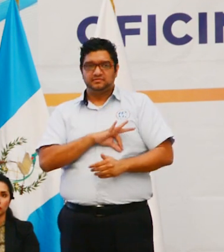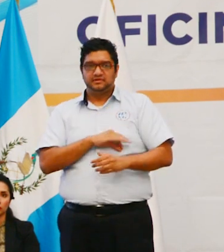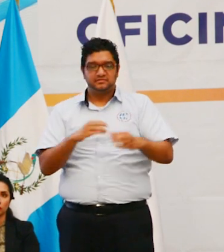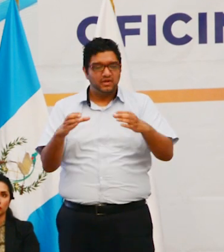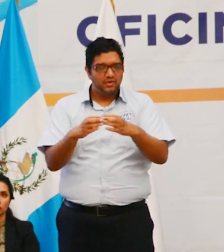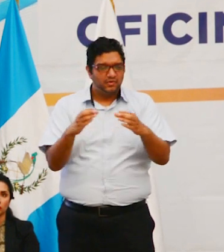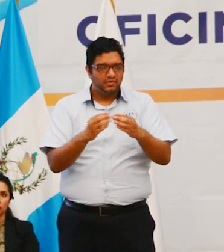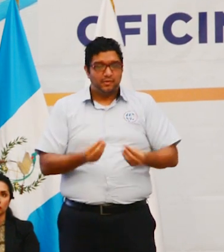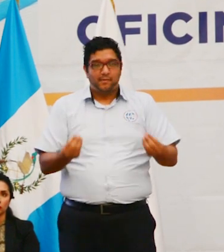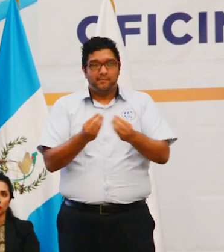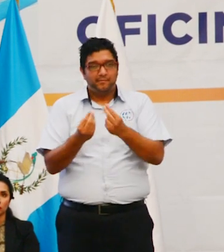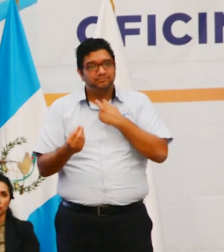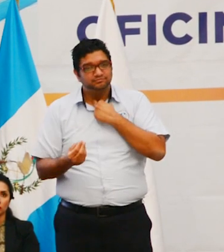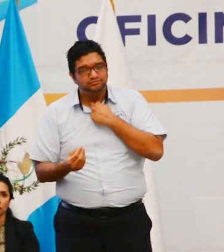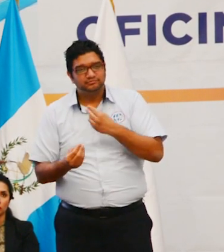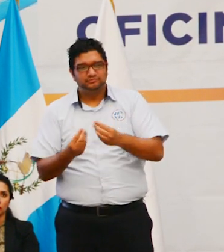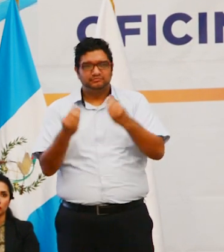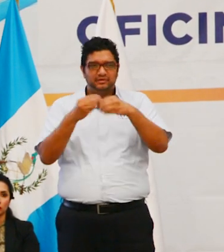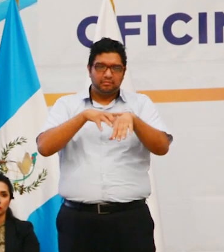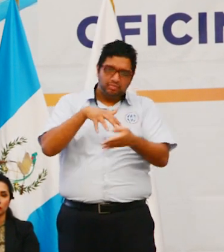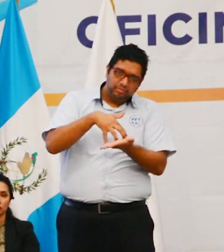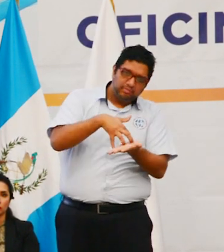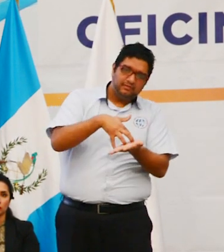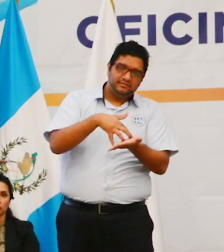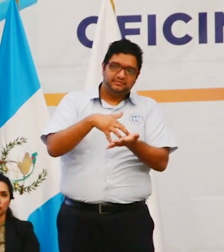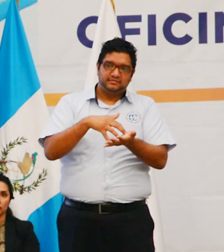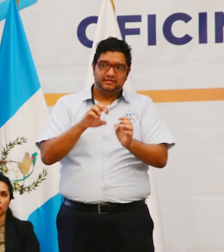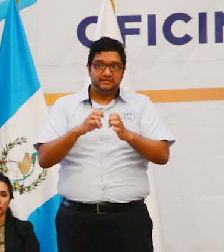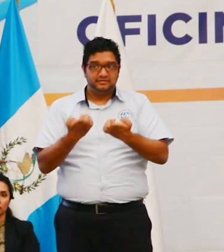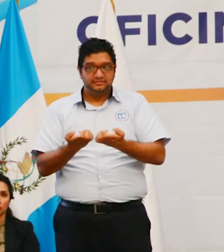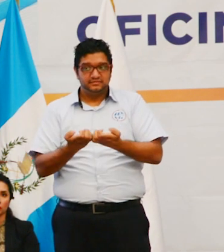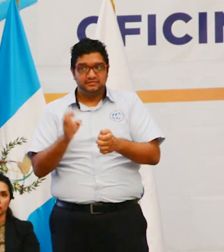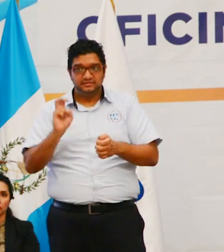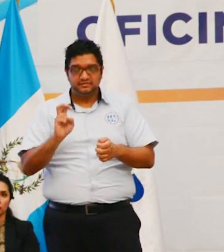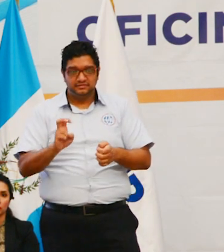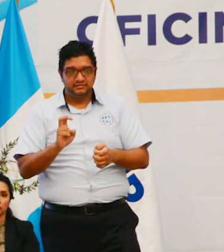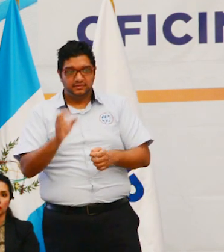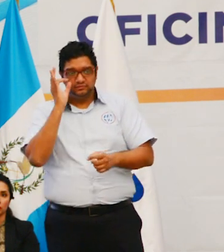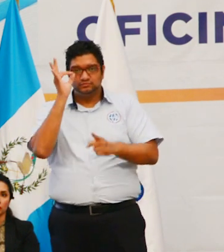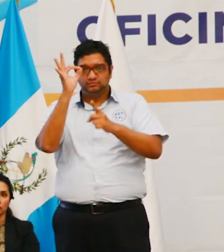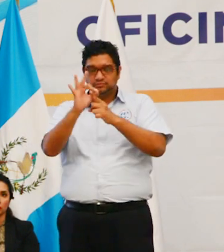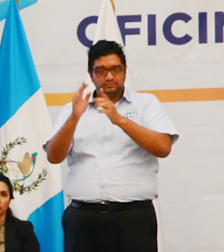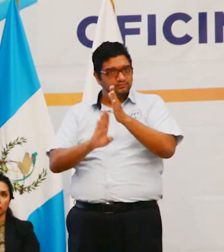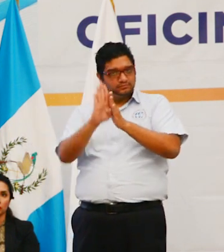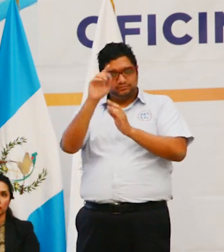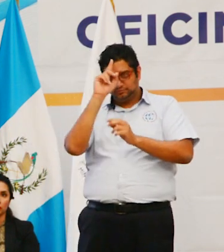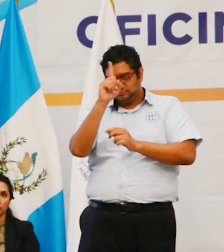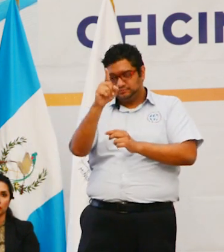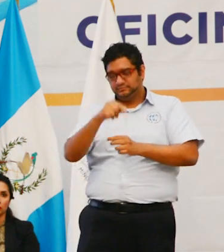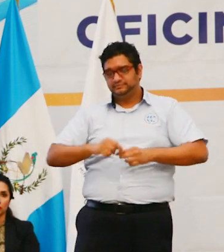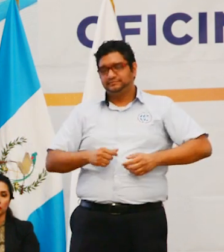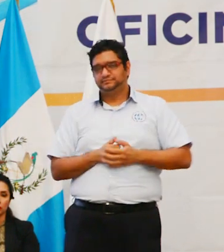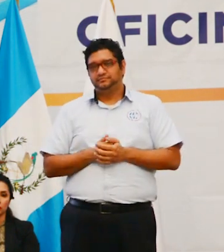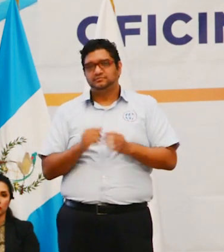grupos más vulnerables. Los objetivos de desarrollo sostenible incluyen fuertemente a las personas con discapacidad y